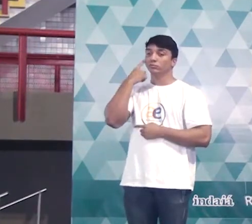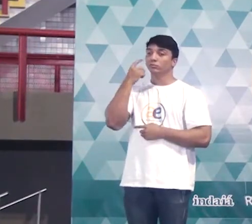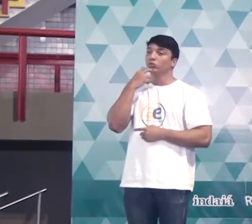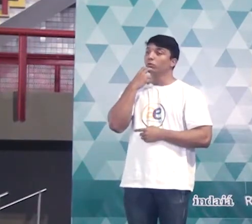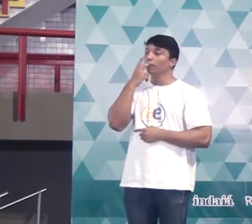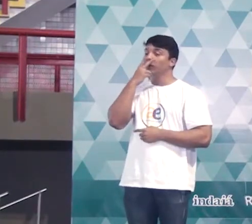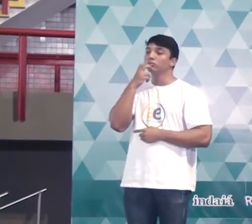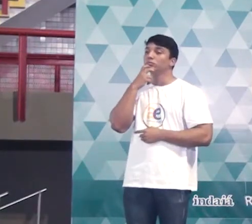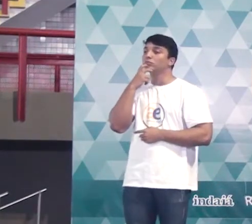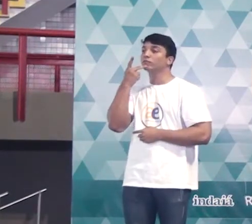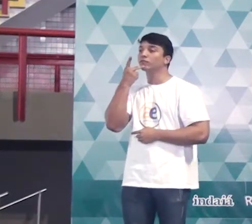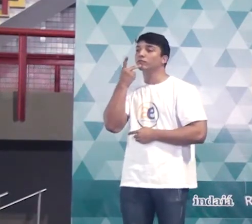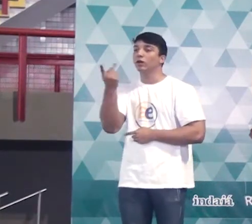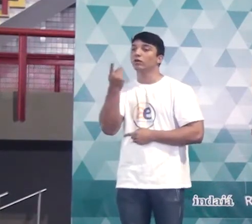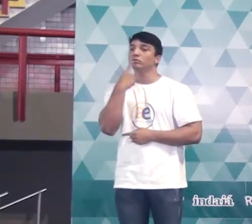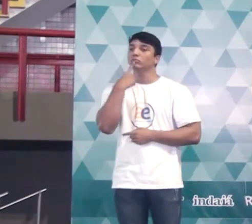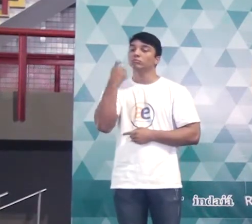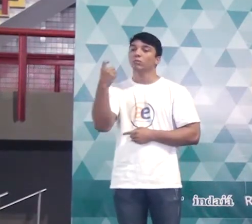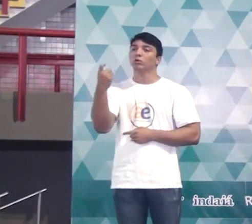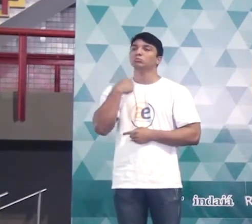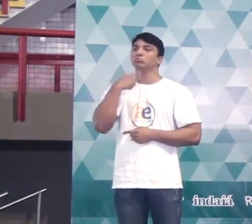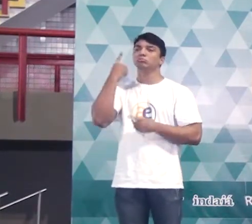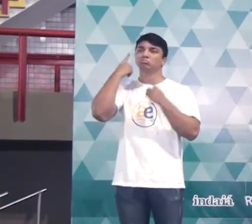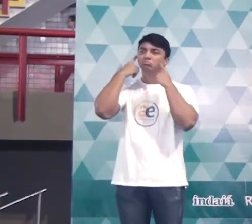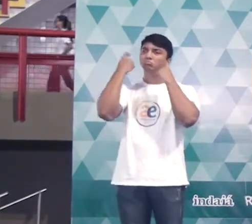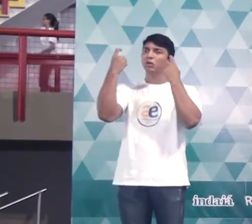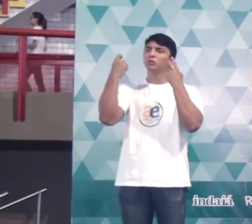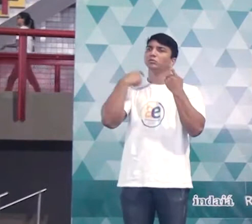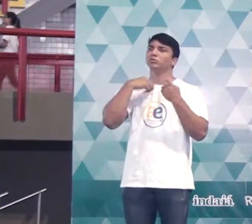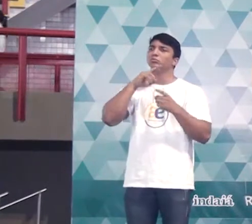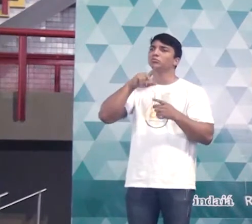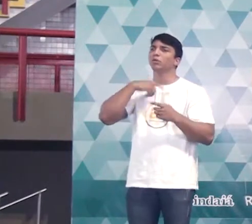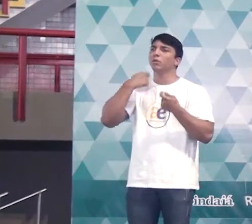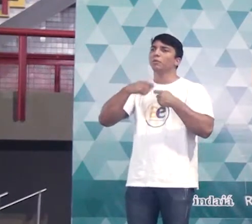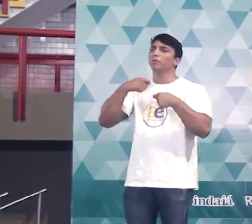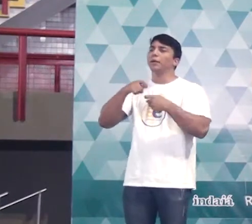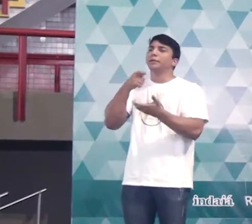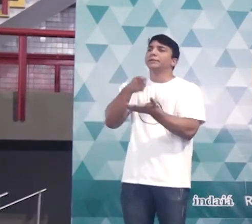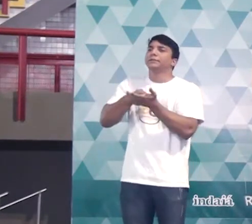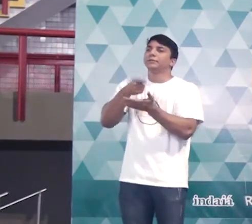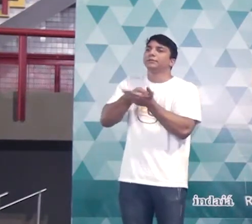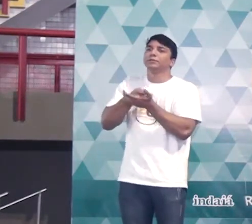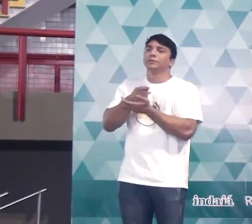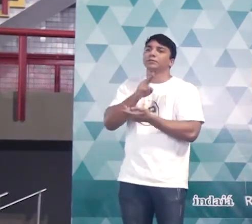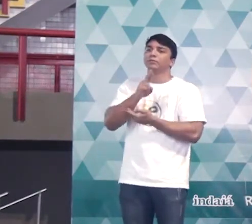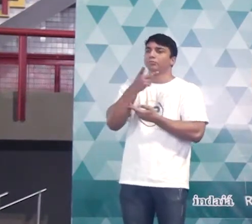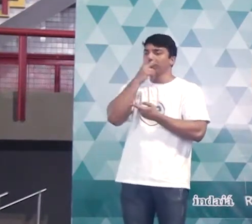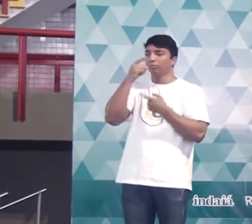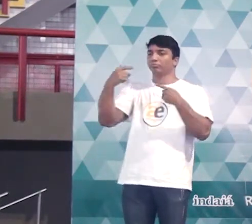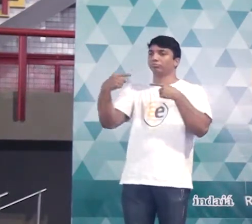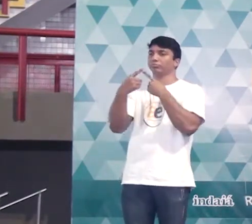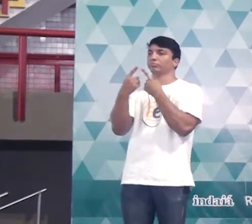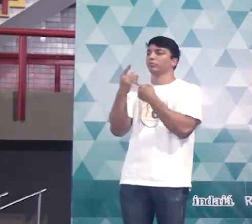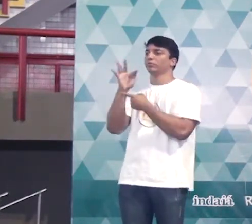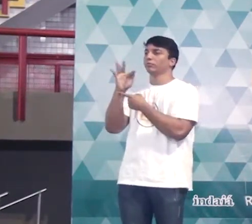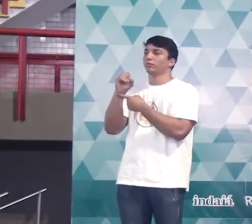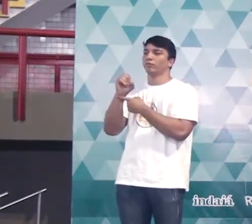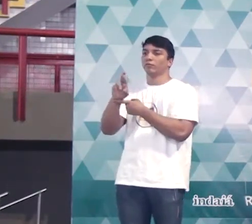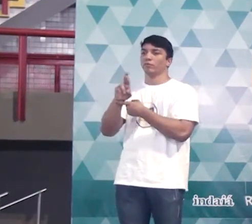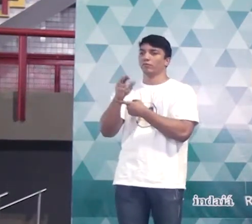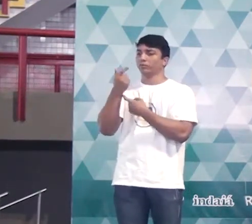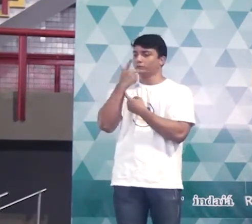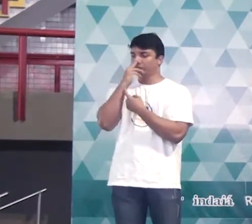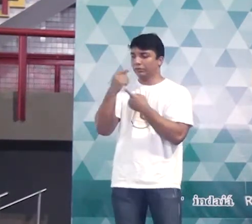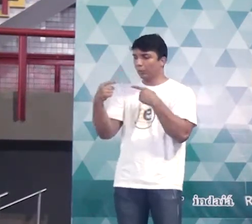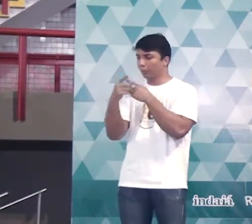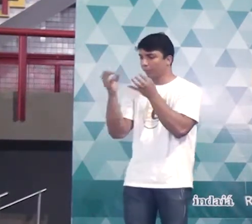emitiu um som. Um som que não precisa ter necessariamente alguma coisa a ver com a coisa que está